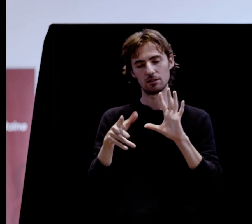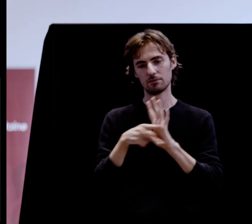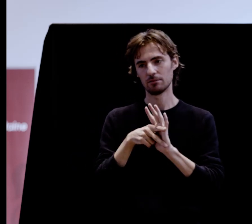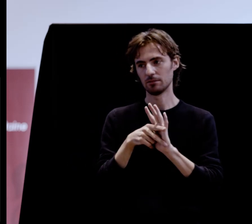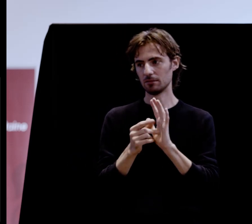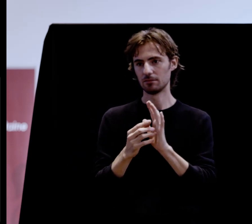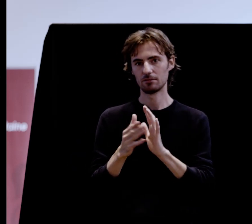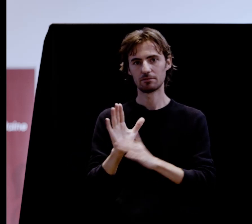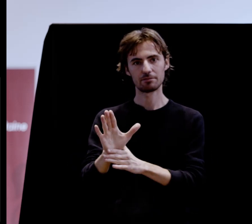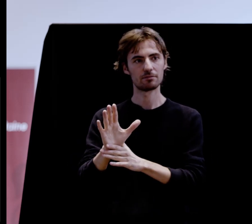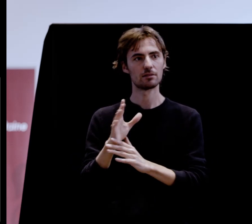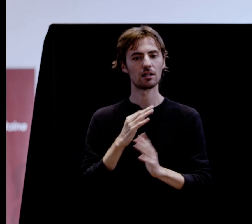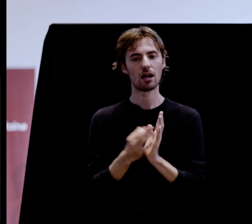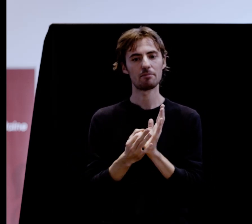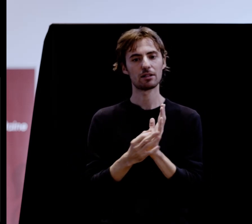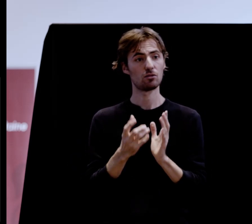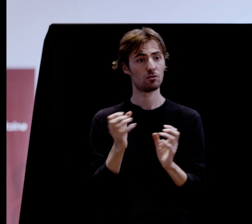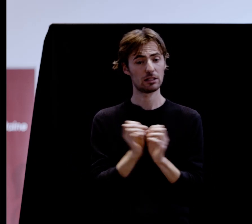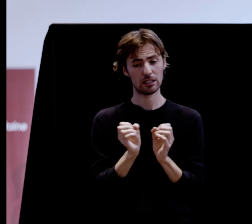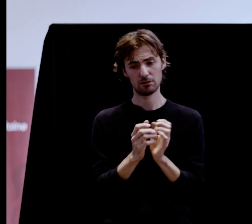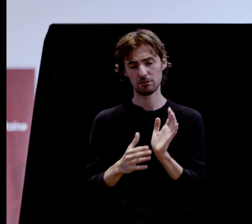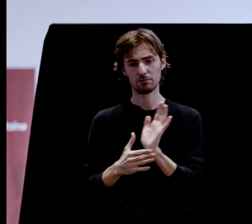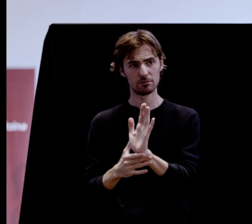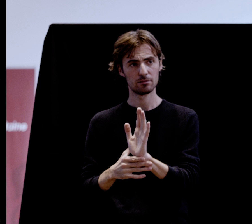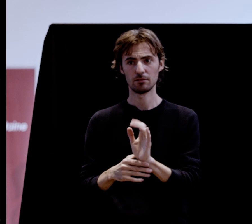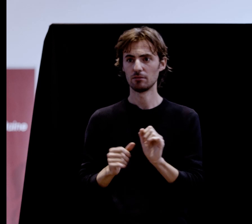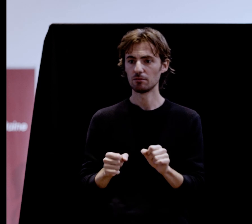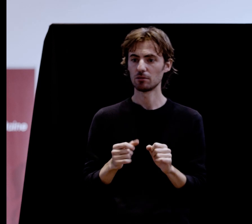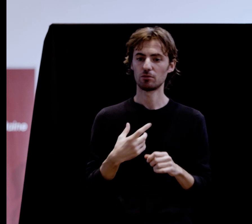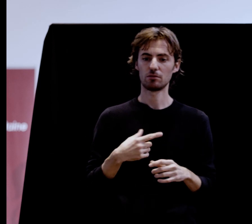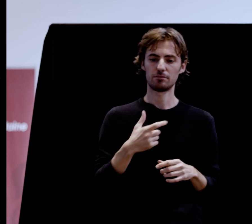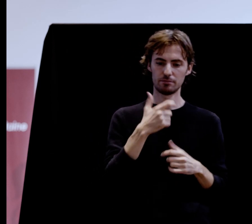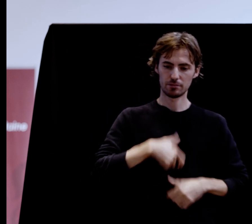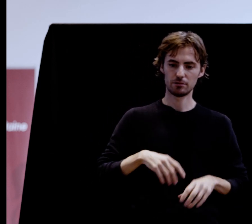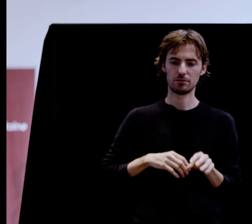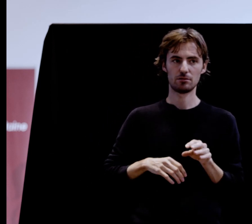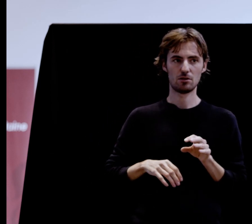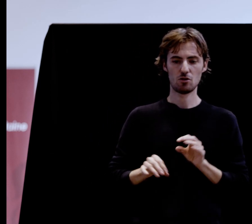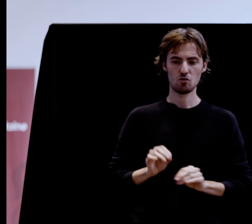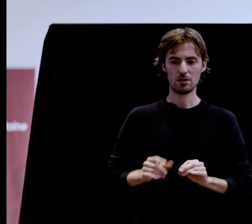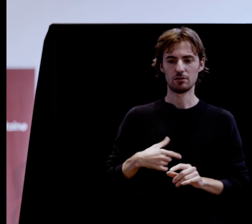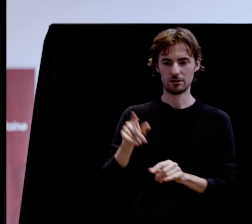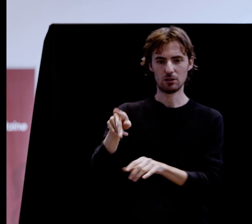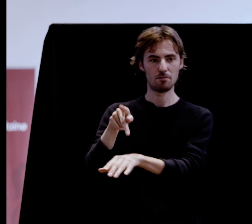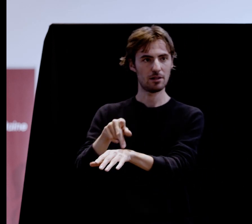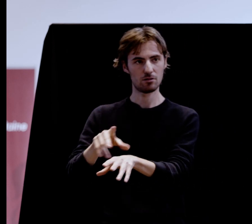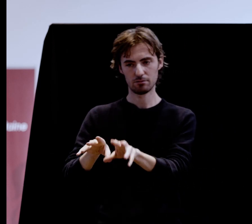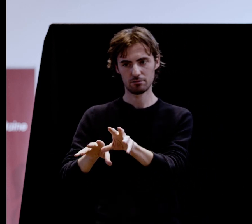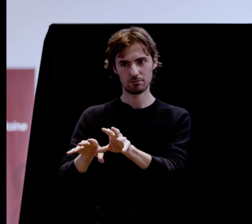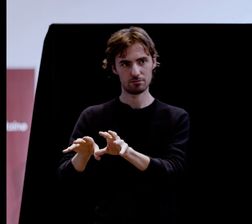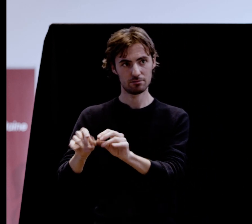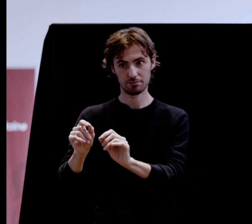sur des applications qui sont gratuites à destination du soignant et du patient. Alors pas forcément adaptées seulement